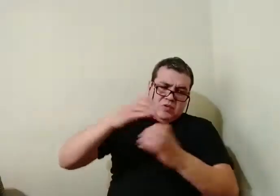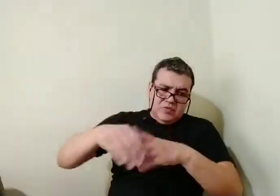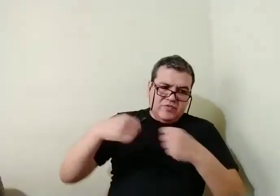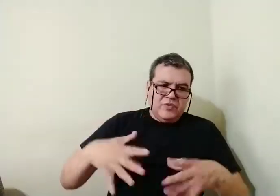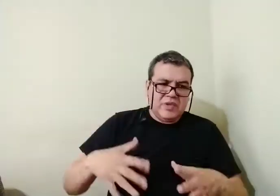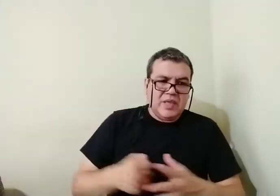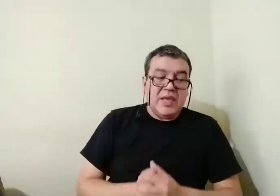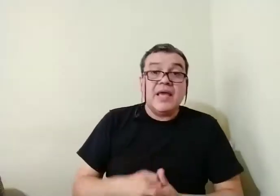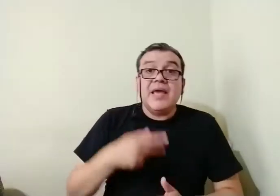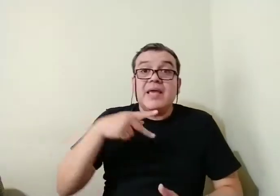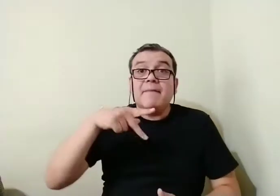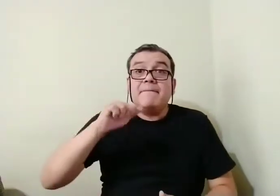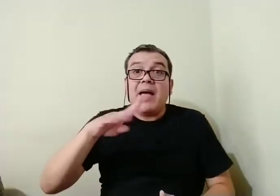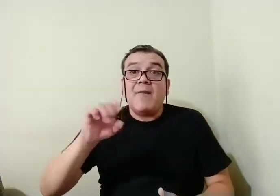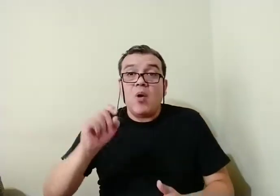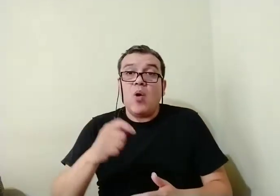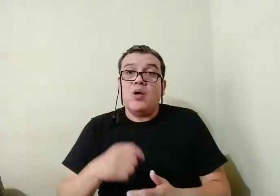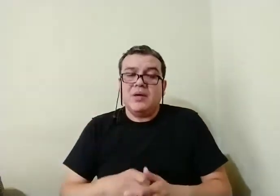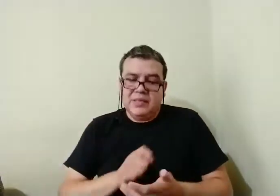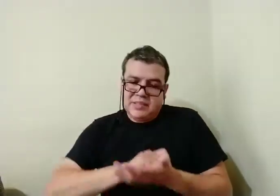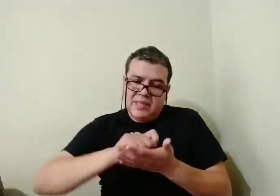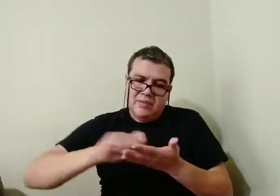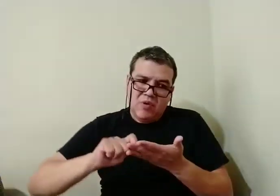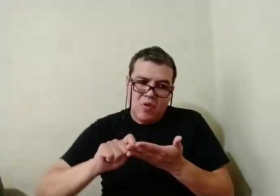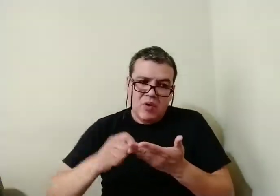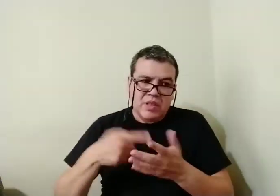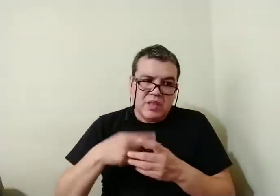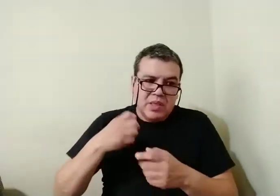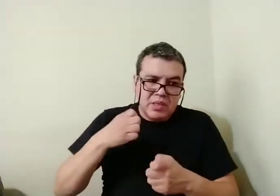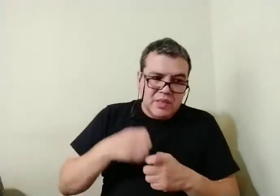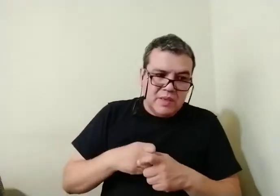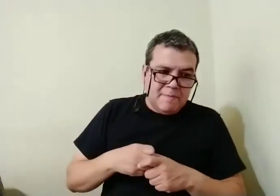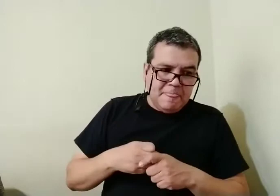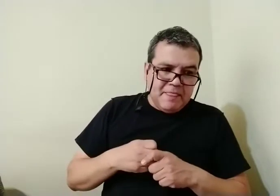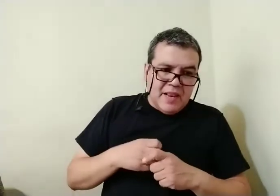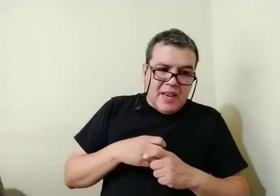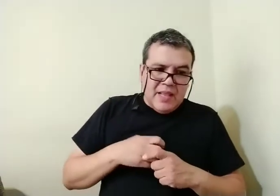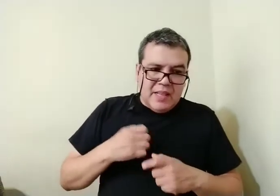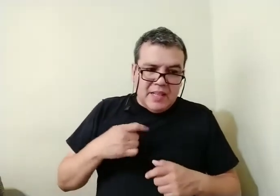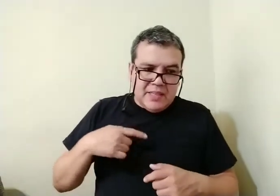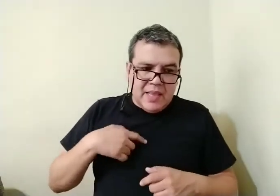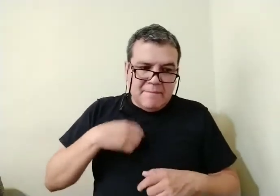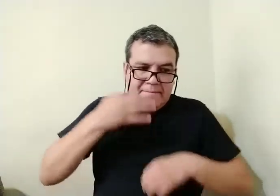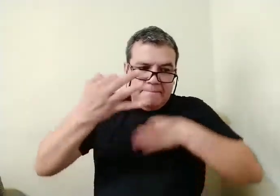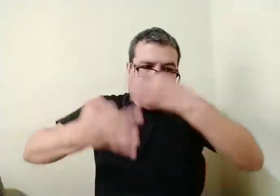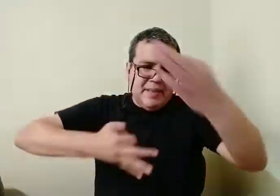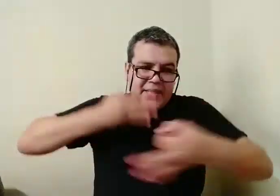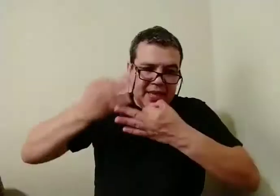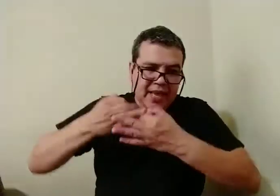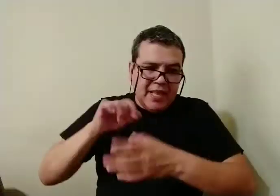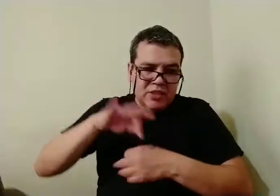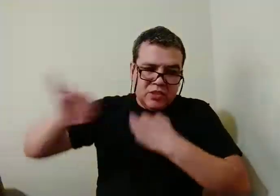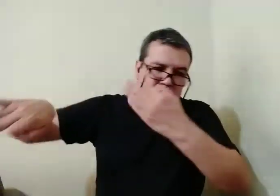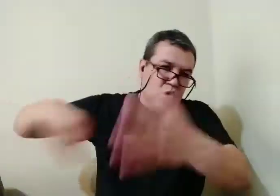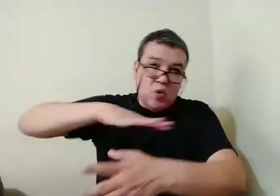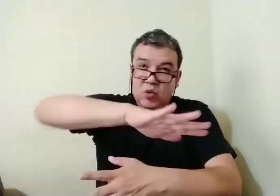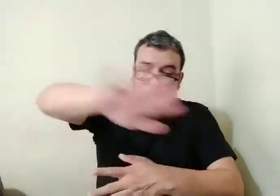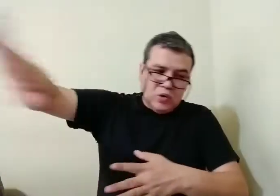1:23. Esta semana estudiaremos el papel del Espíritu Santo